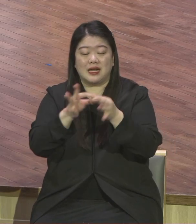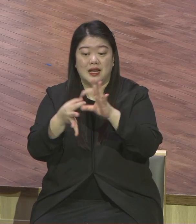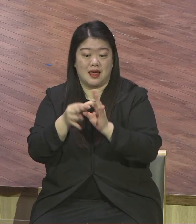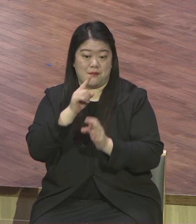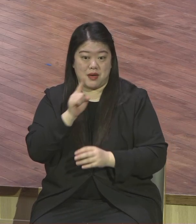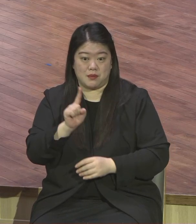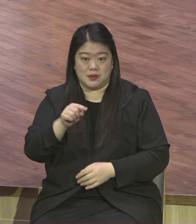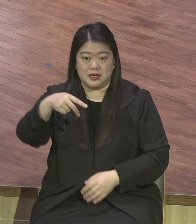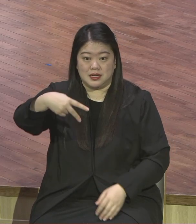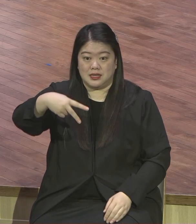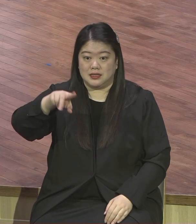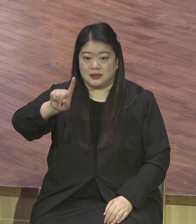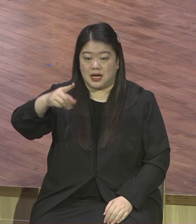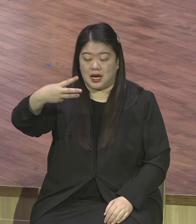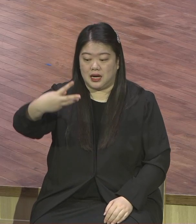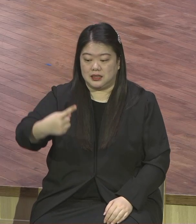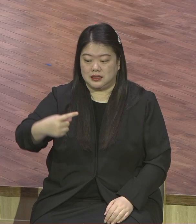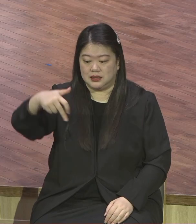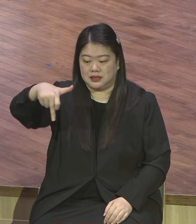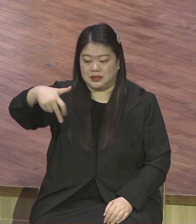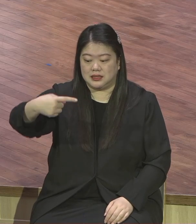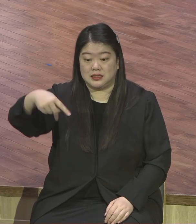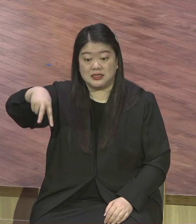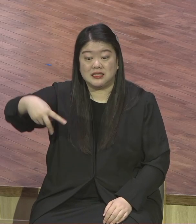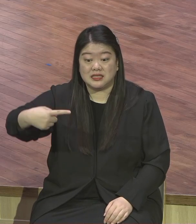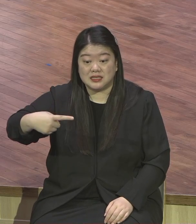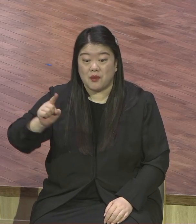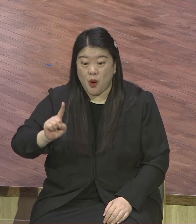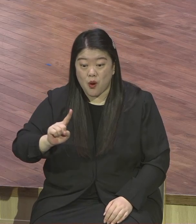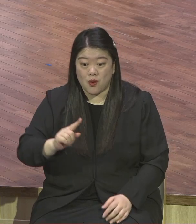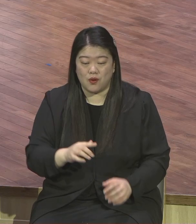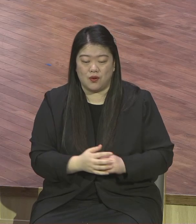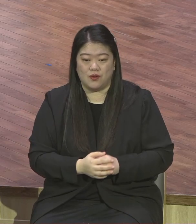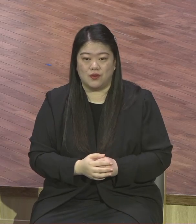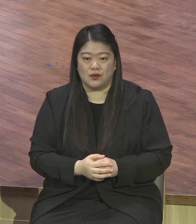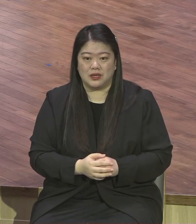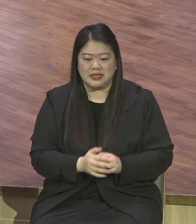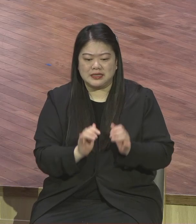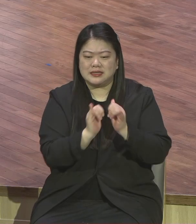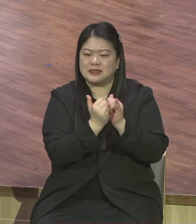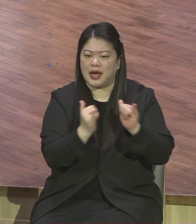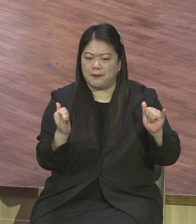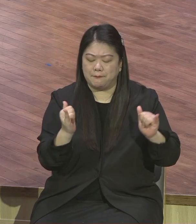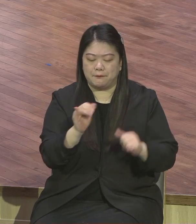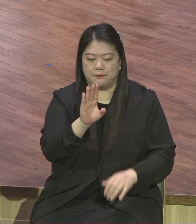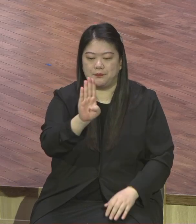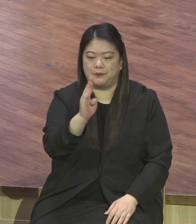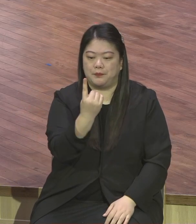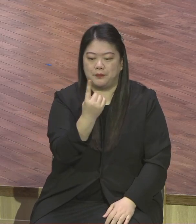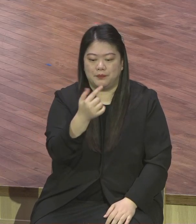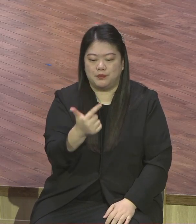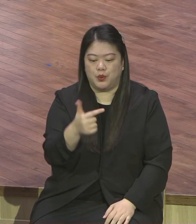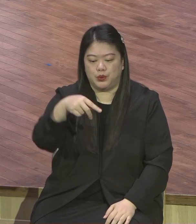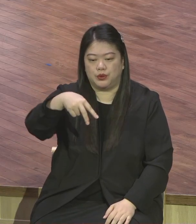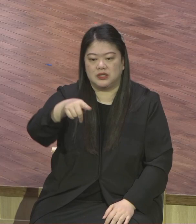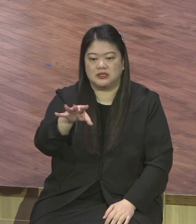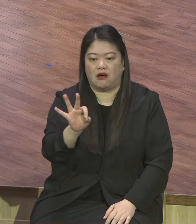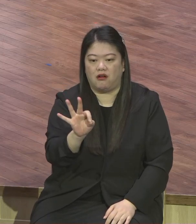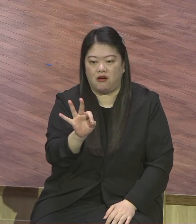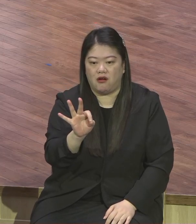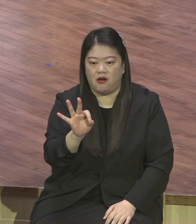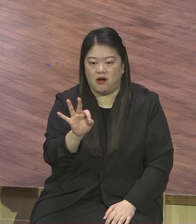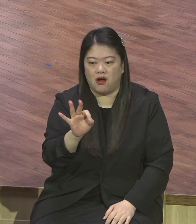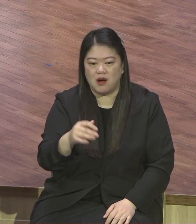사르크스, 사르크스라고 하는데 인간의 본성을 말합니다. 본성. 인간의